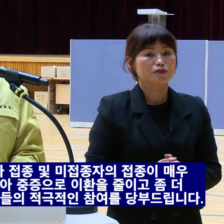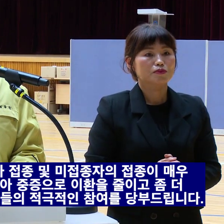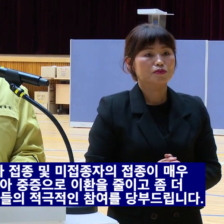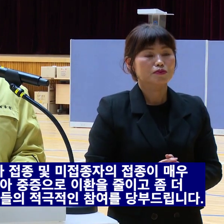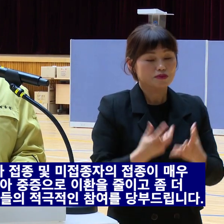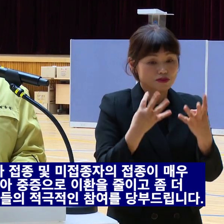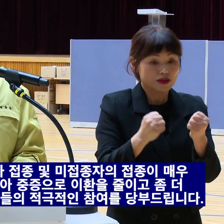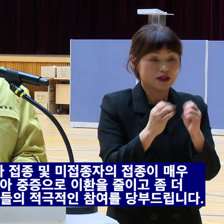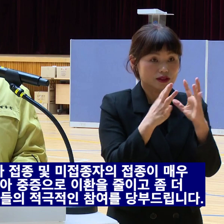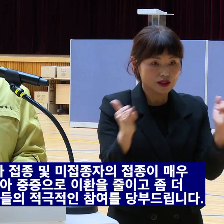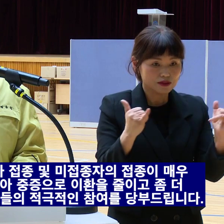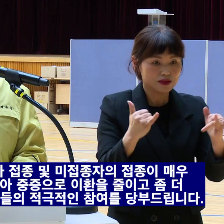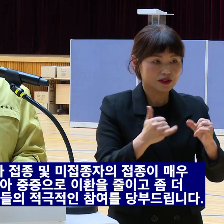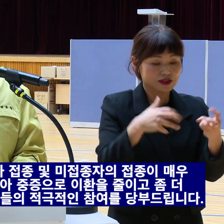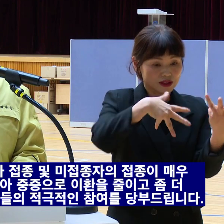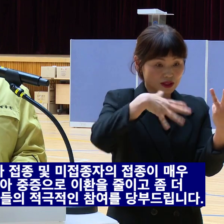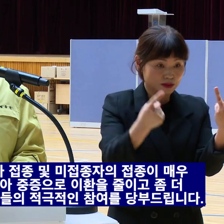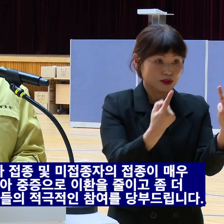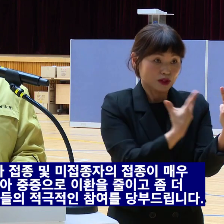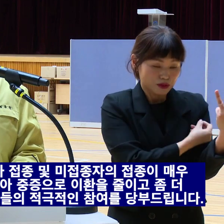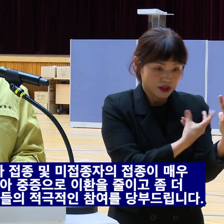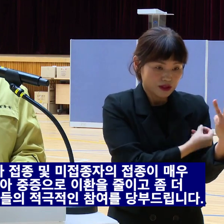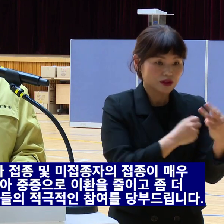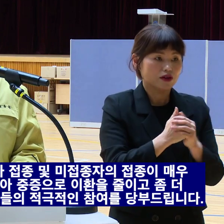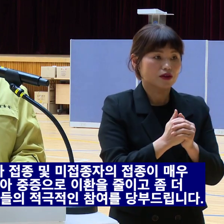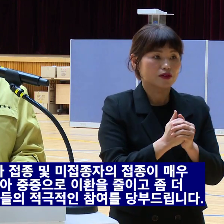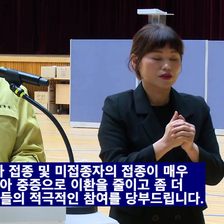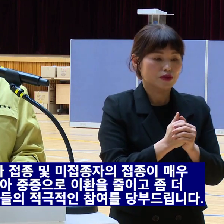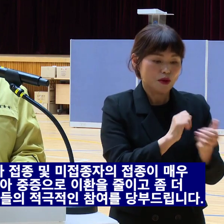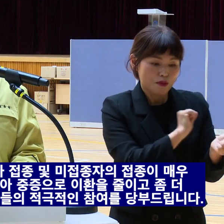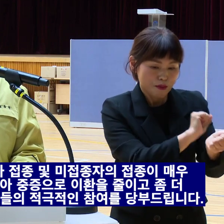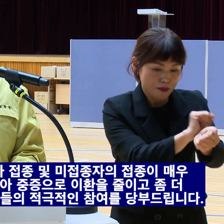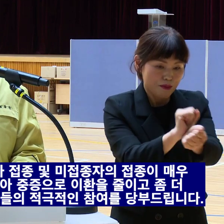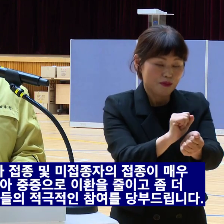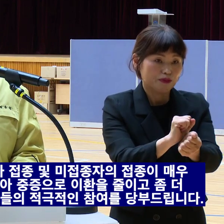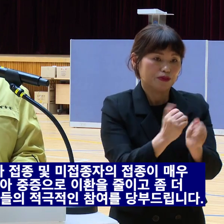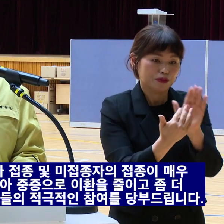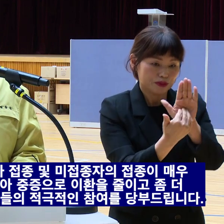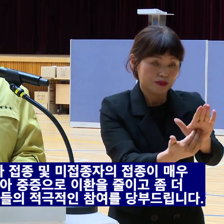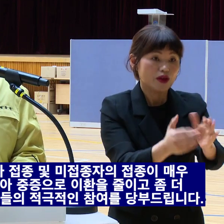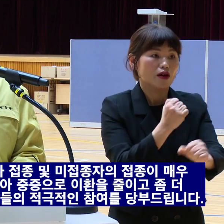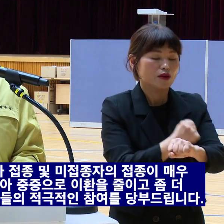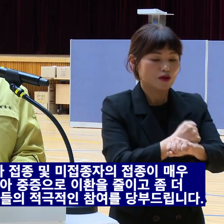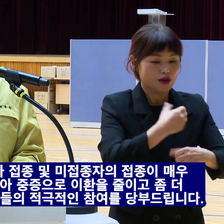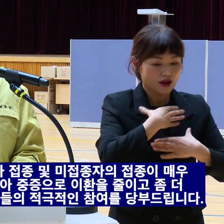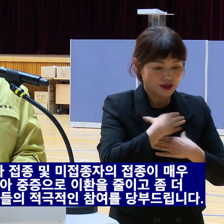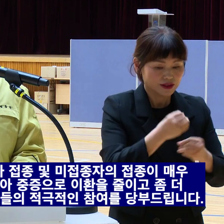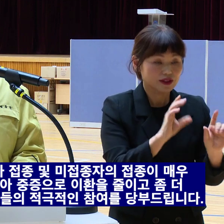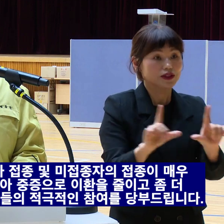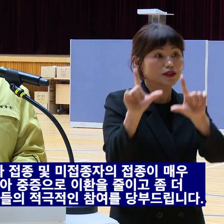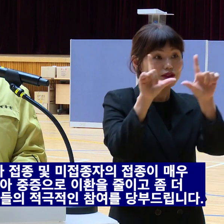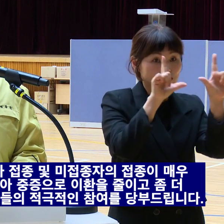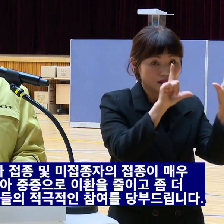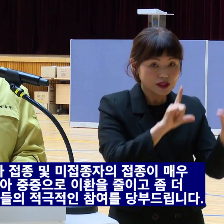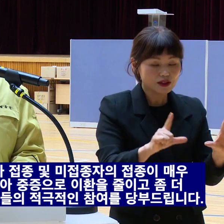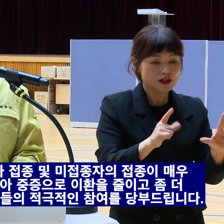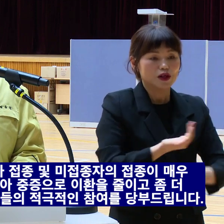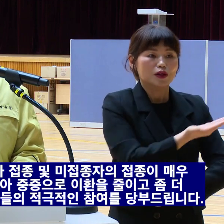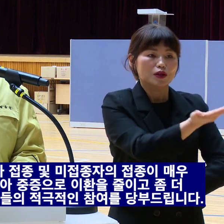추가 접종을 받아 중증으로 이완을 줄이고 좀 더 안전한 일상생활을 누릴 수 있도록